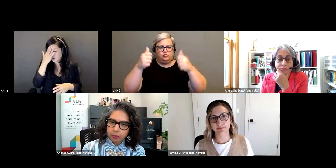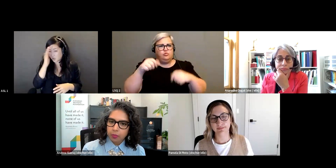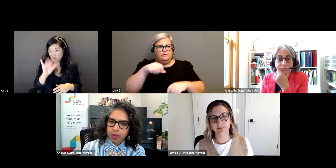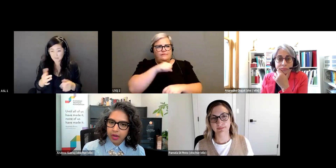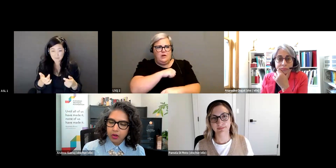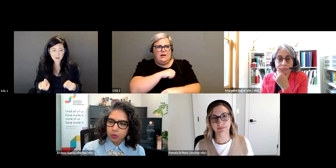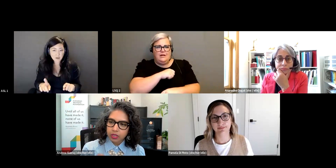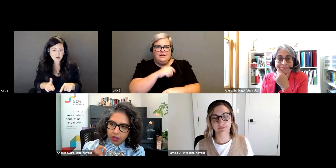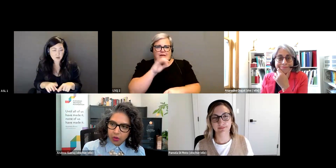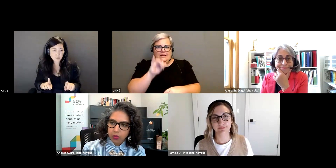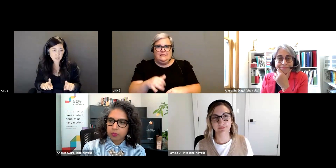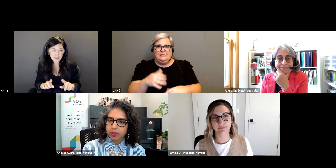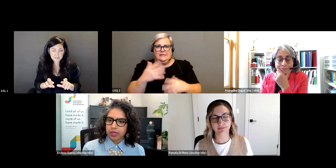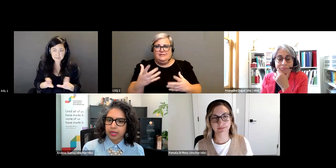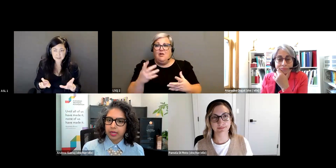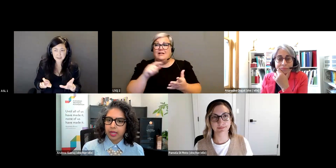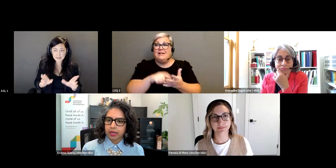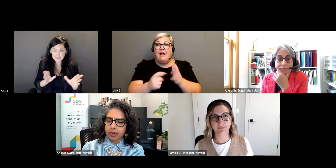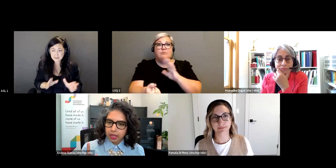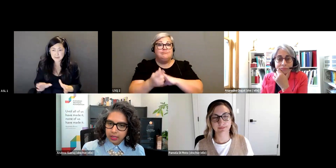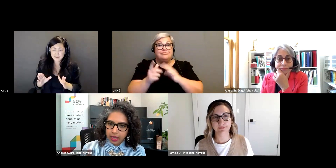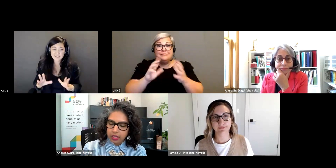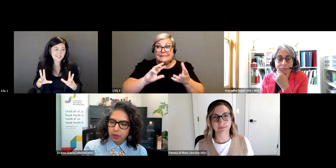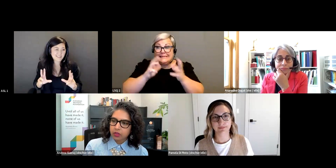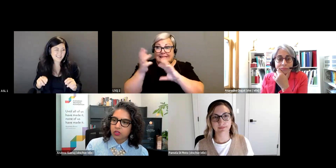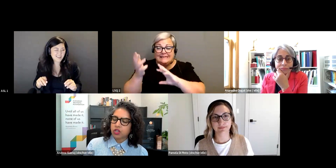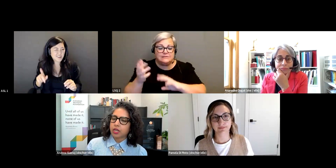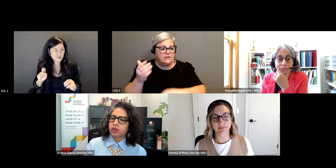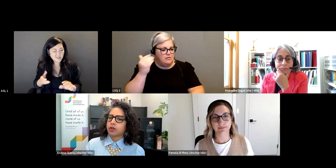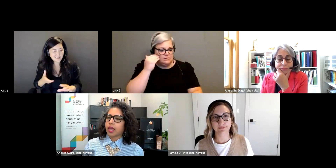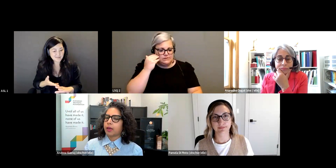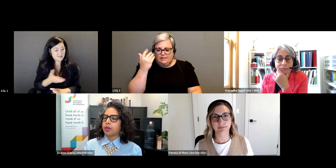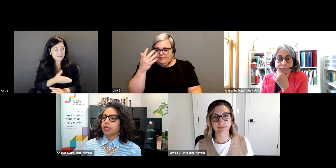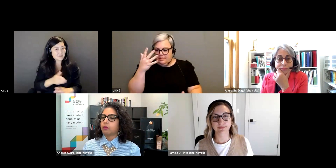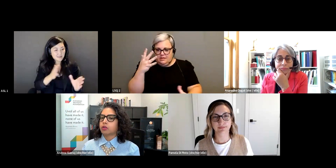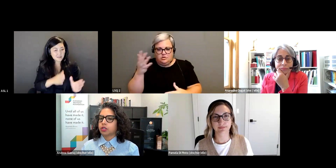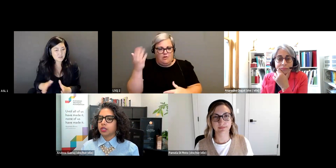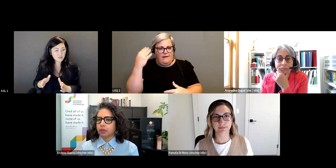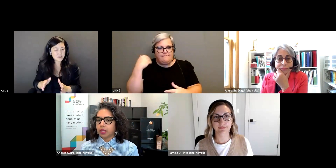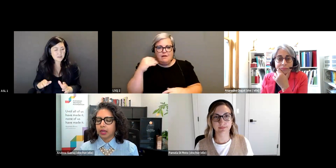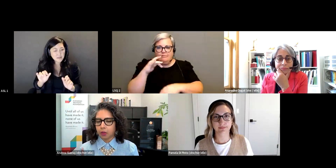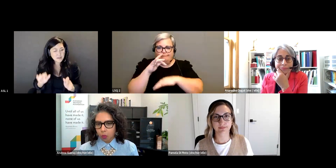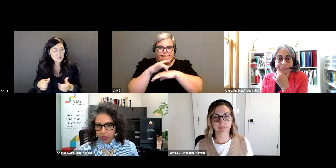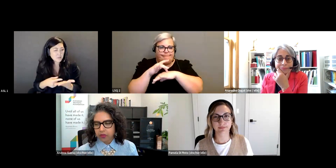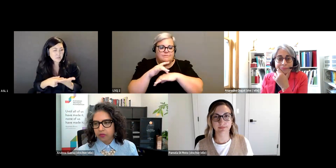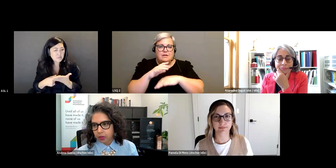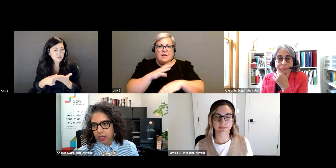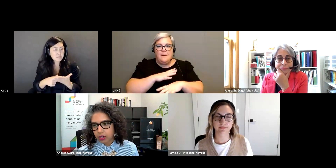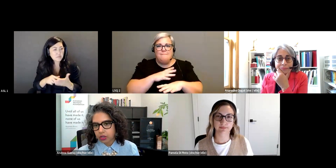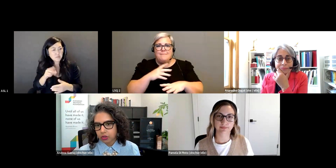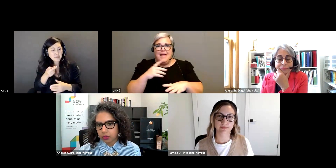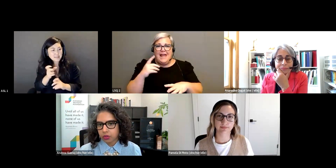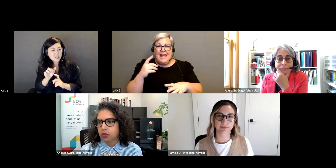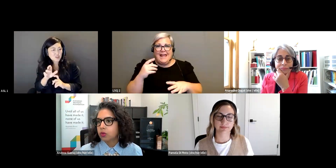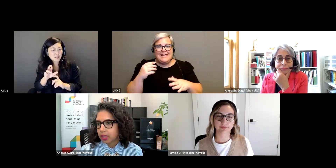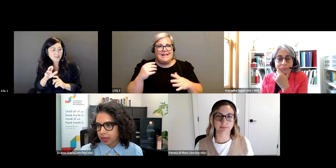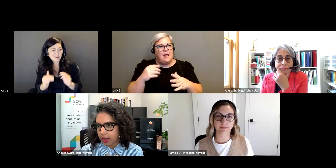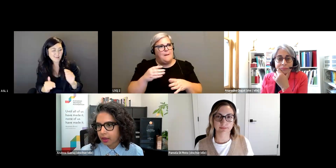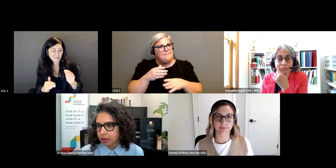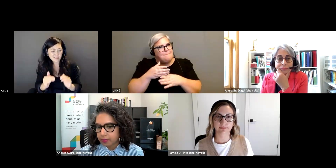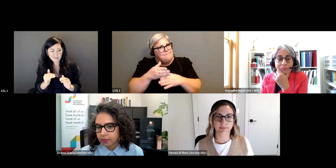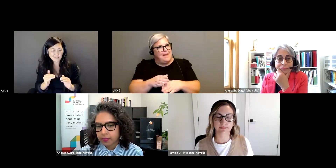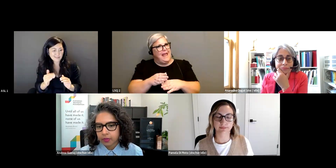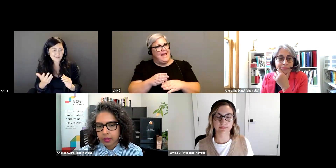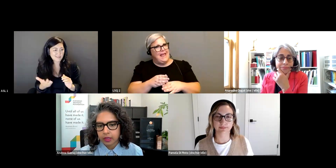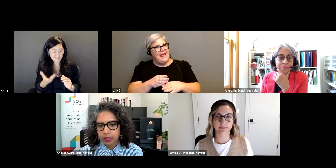ce qui arrive en moment de crise. Nous savons que ça arrive, c'est arrivé par le passé, mais nous ne sommes pas toujours prêts